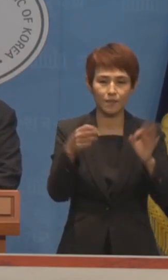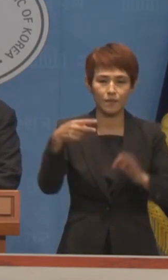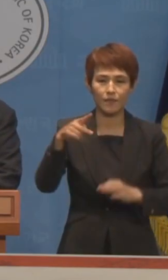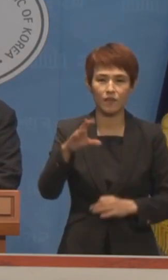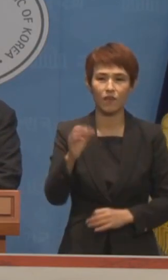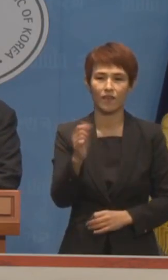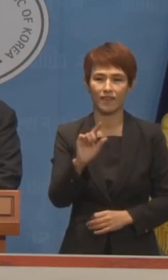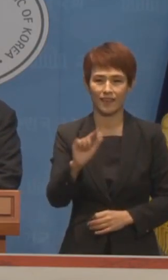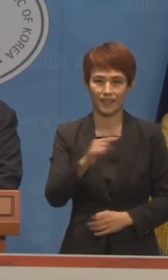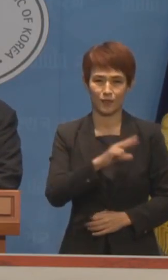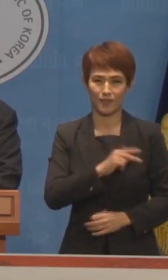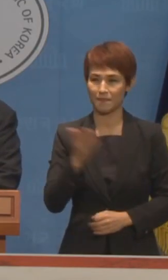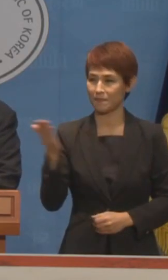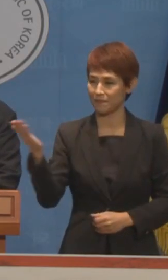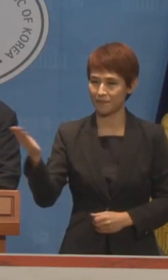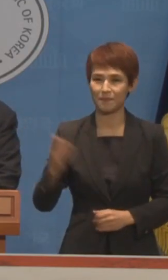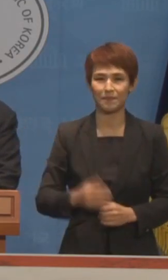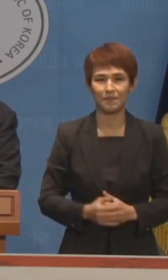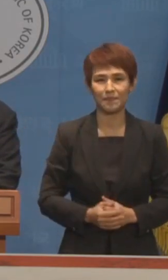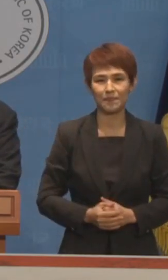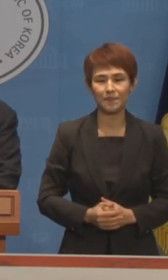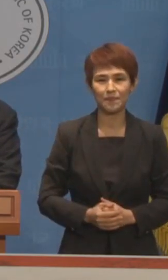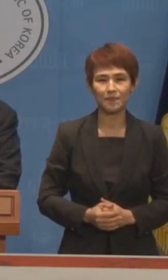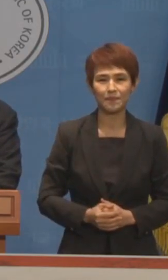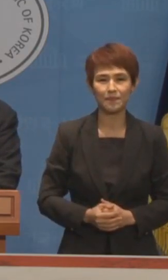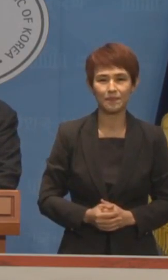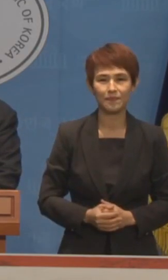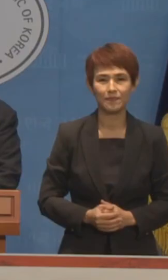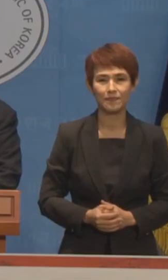국회의원님 함께해 주고 계십니다. 다음